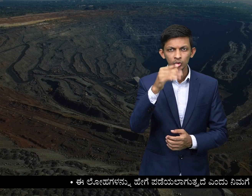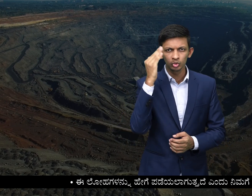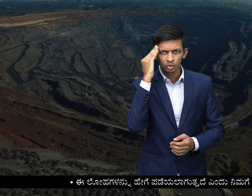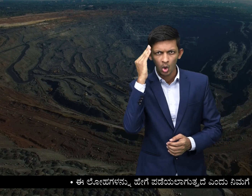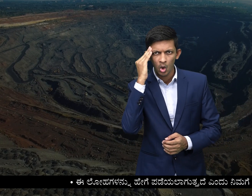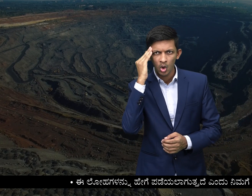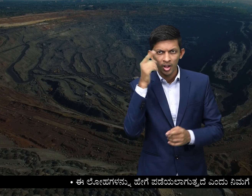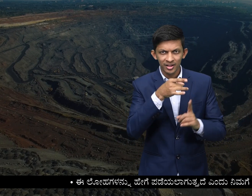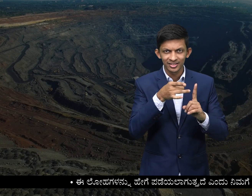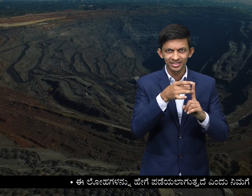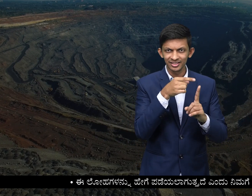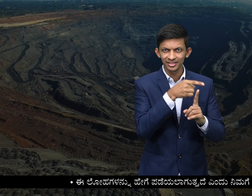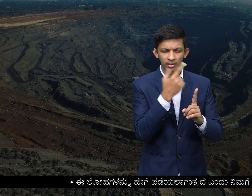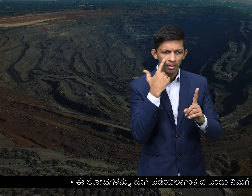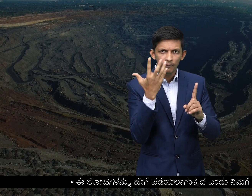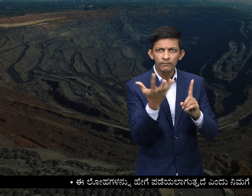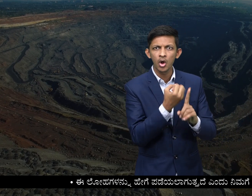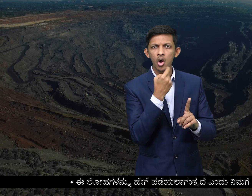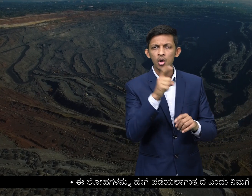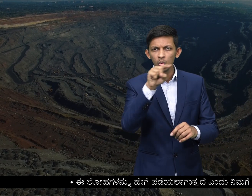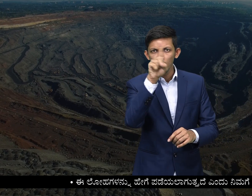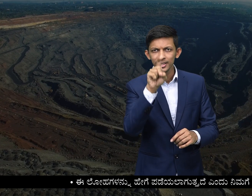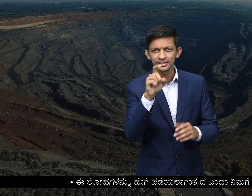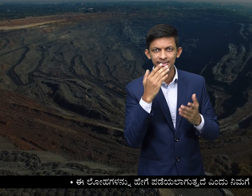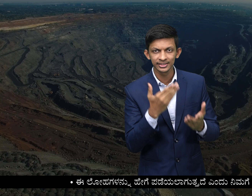ಈ ಲೋಹಗಳನ್ನ ಹೇಗೆ ಪಡೆಯಲಾಗುತ್ತೆ ಎಂದು ನಿಮ್ಗೆ ತಿಳಿದಿದೆಯೇ?